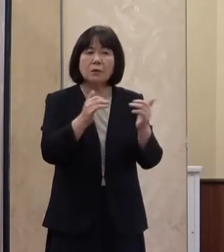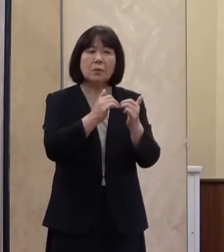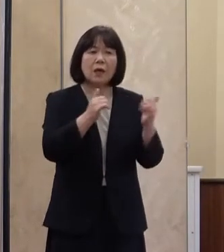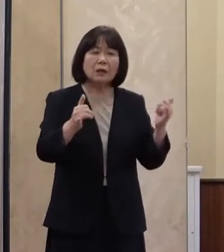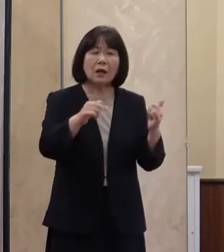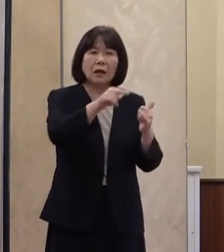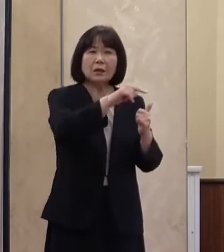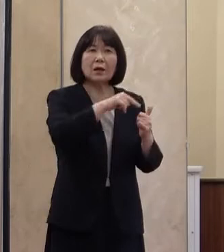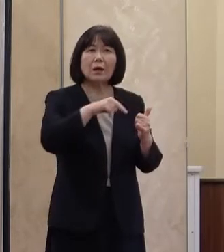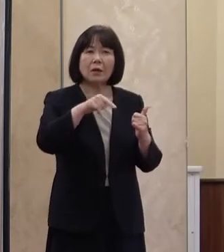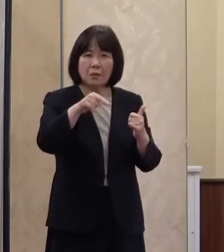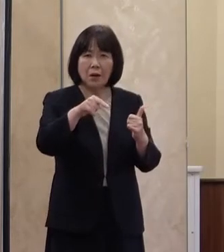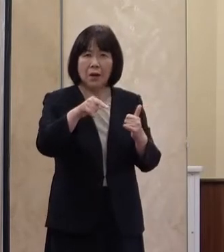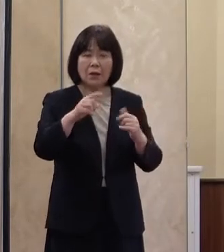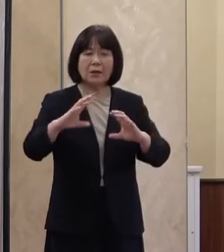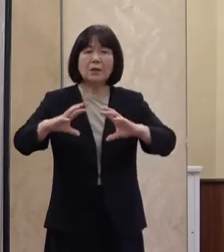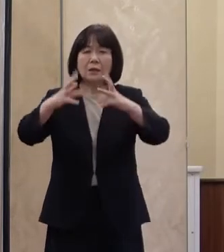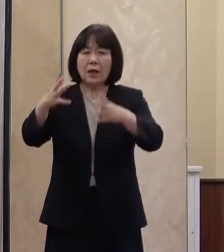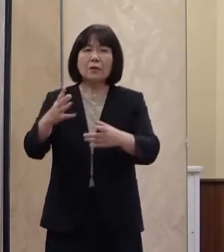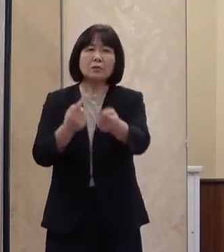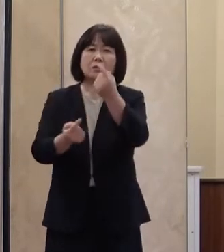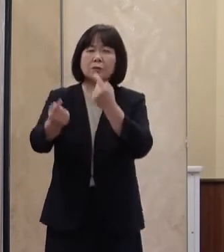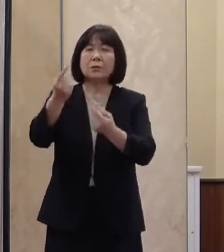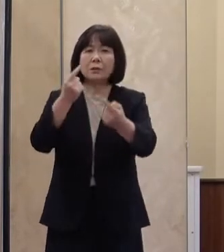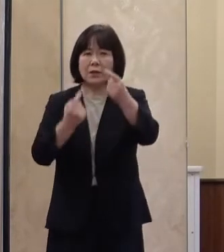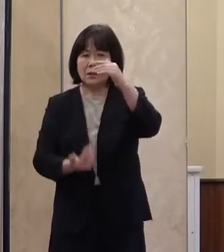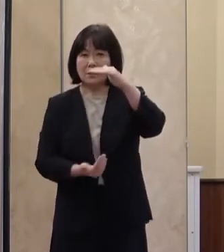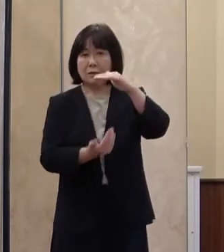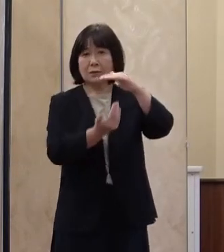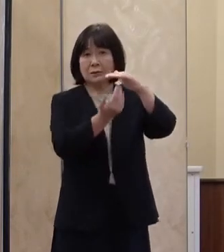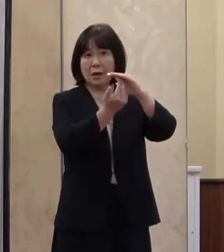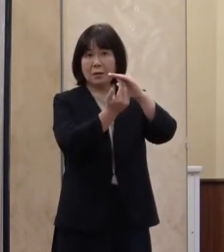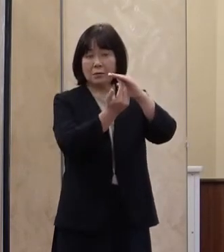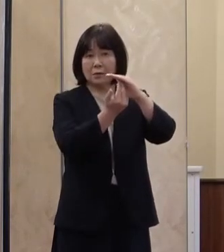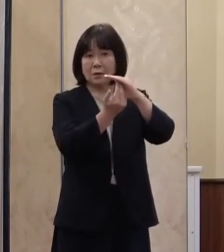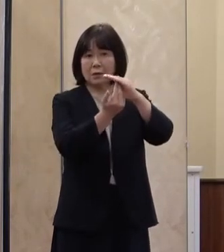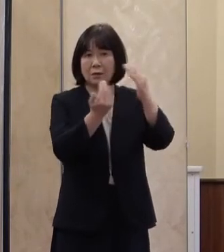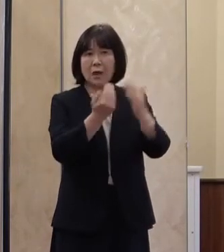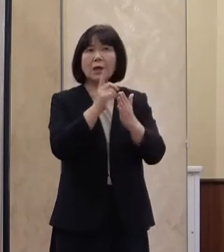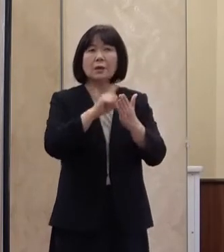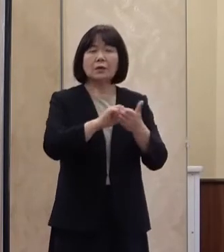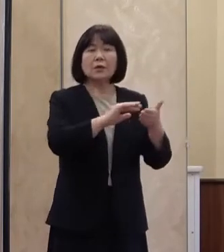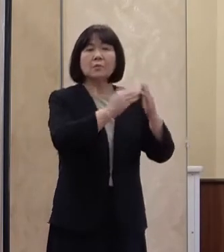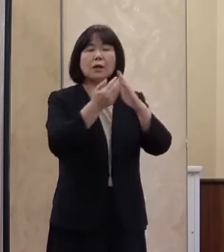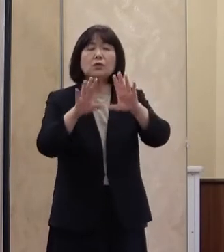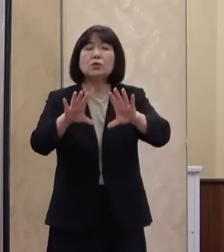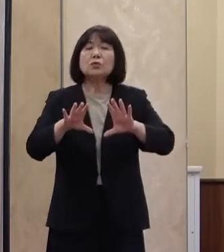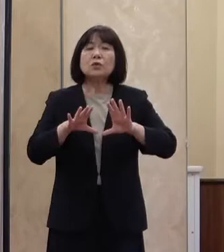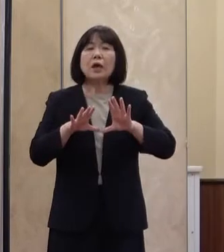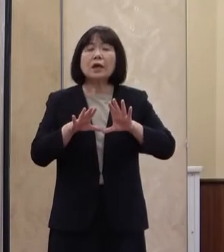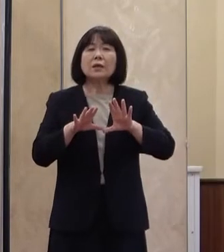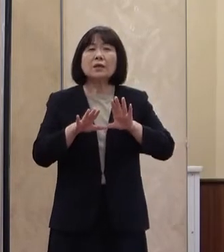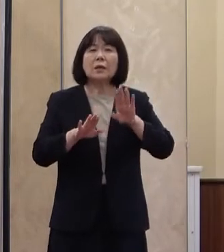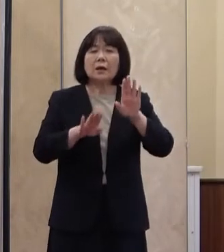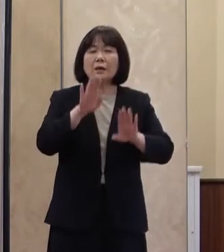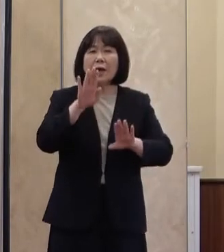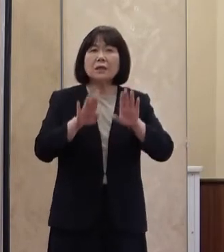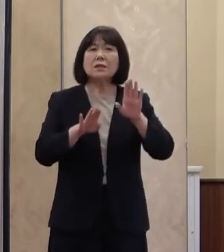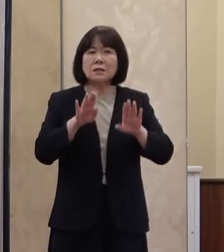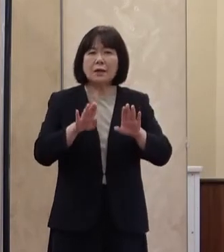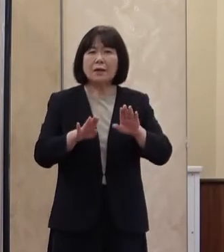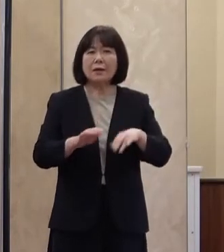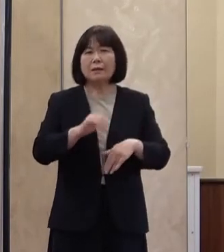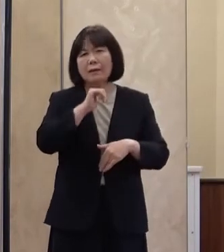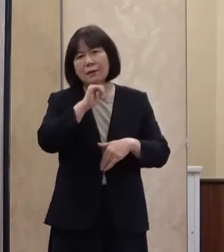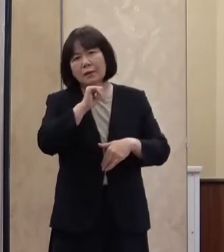とかはそのインバウンドが一番こうピークになった時っていうのは、まあ、町の受け入れ体制が不十